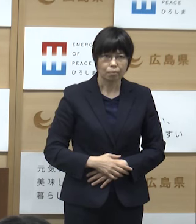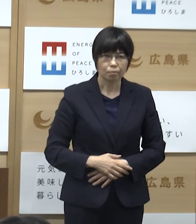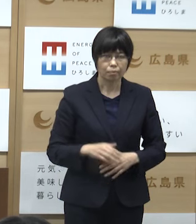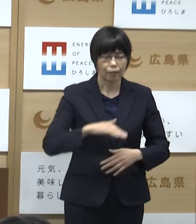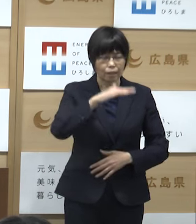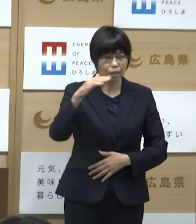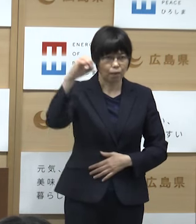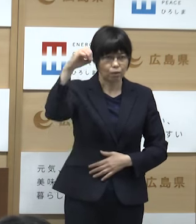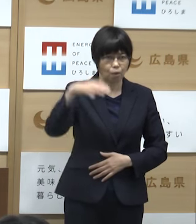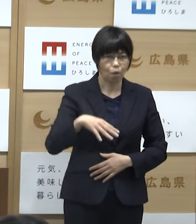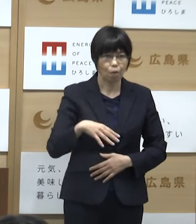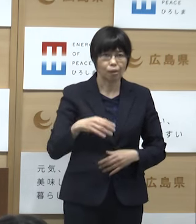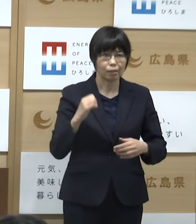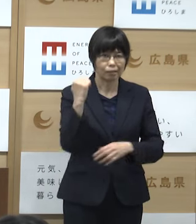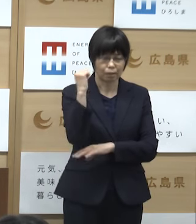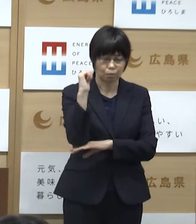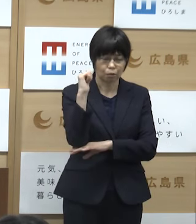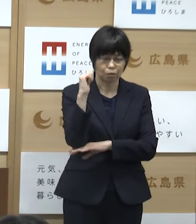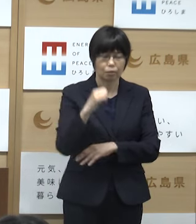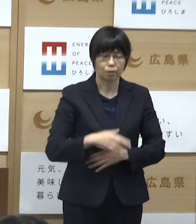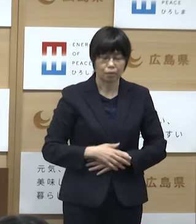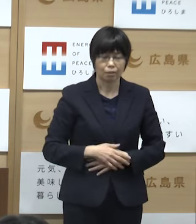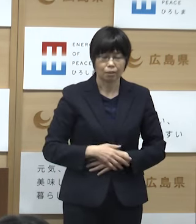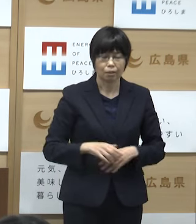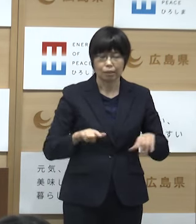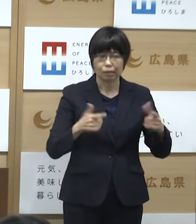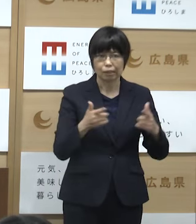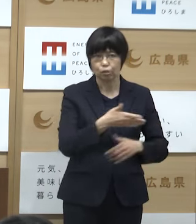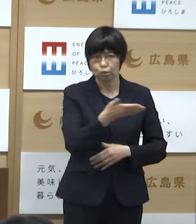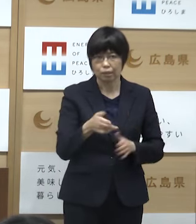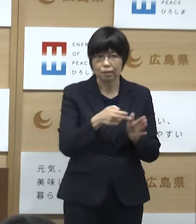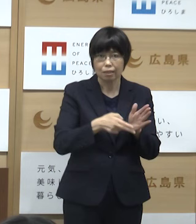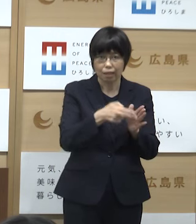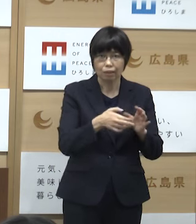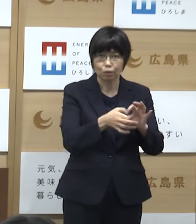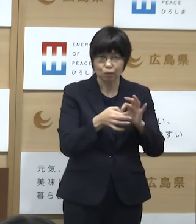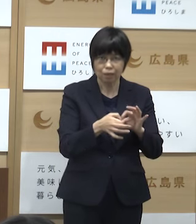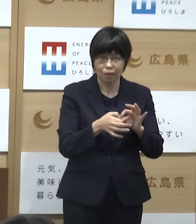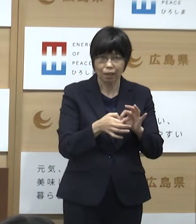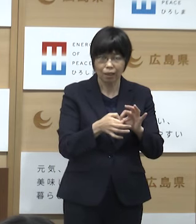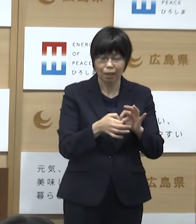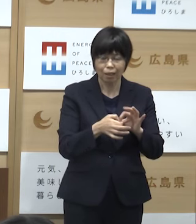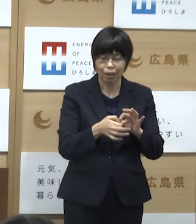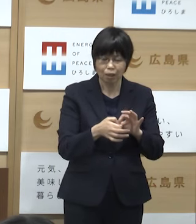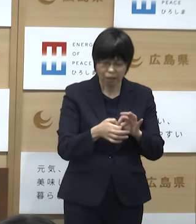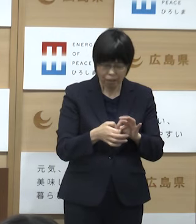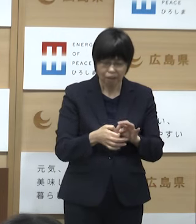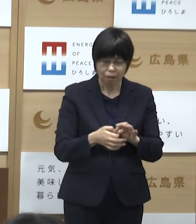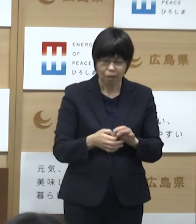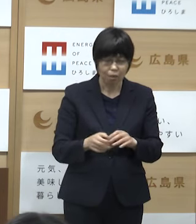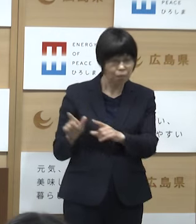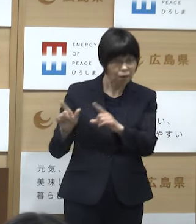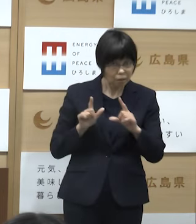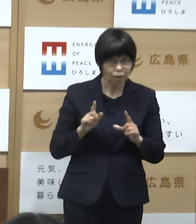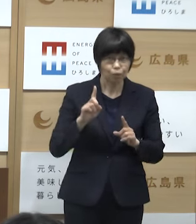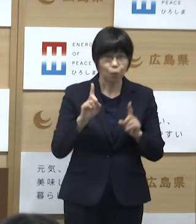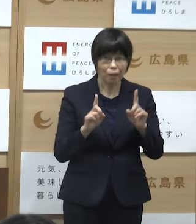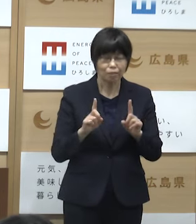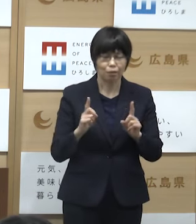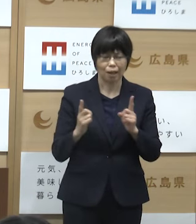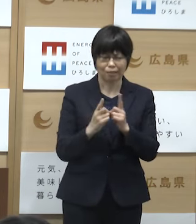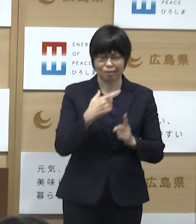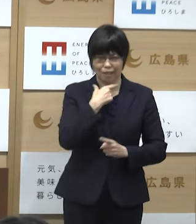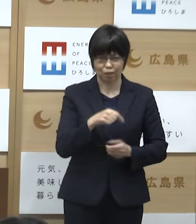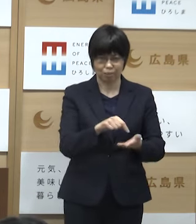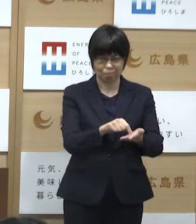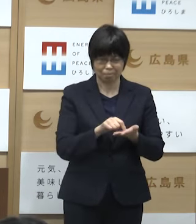山陽新聞の平田です。引き続き木次鉄線についてなんですけれども、とりあえず会いたいという話があったということで、先ほ